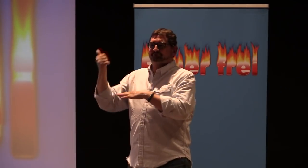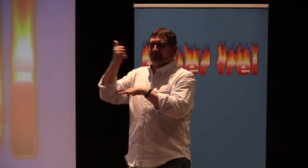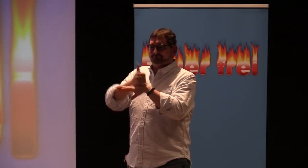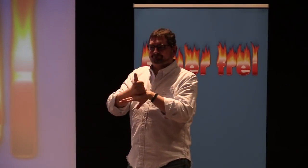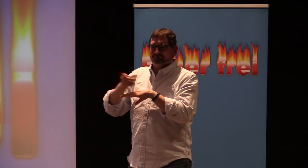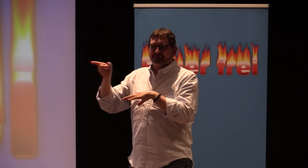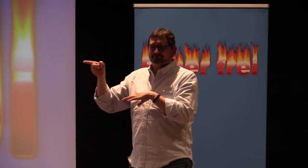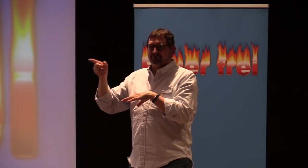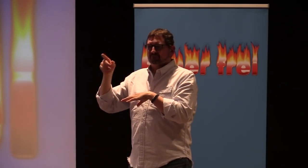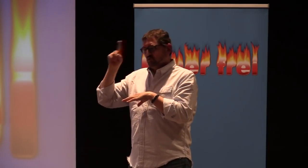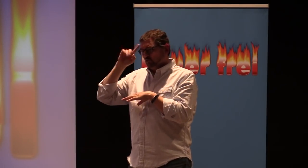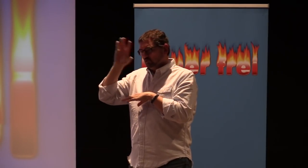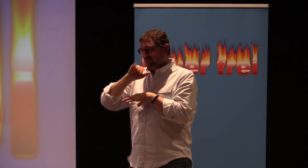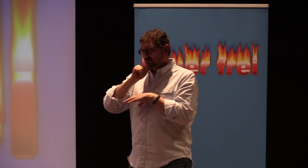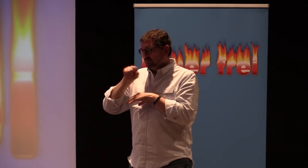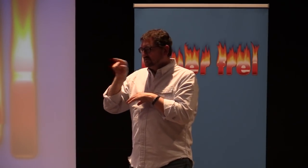zwei Aspekte will ich da jetzt erstmal gerne rausziehen. Also